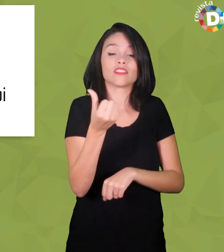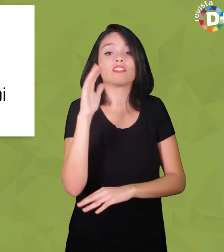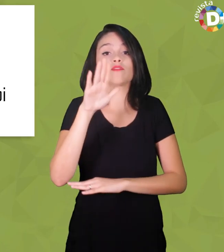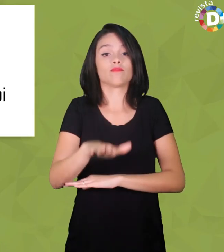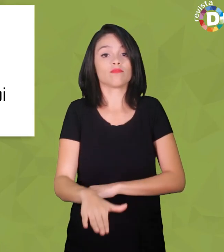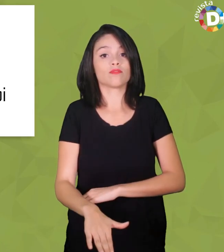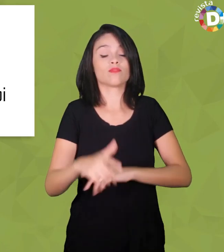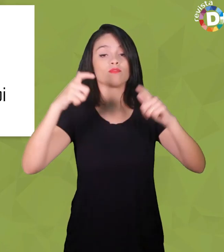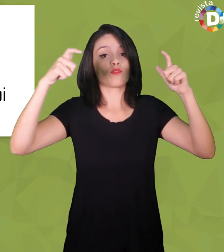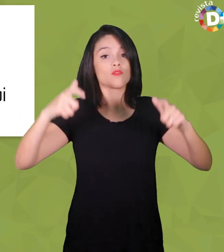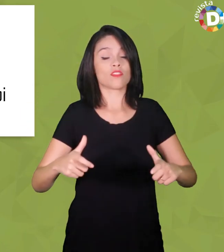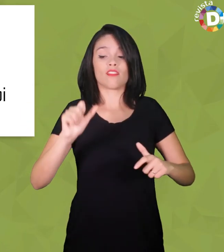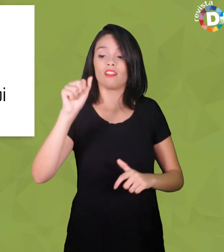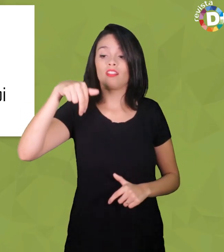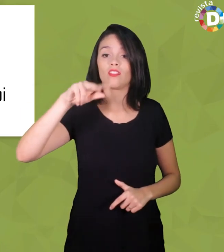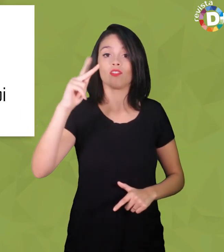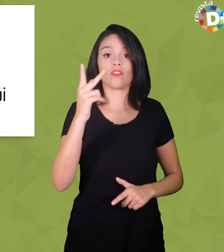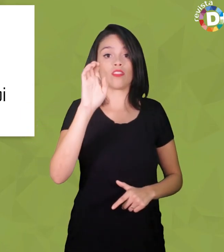no complexo do anhembi